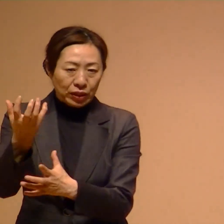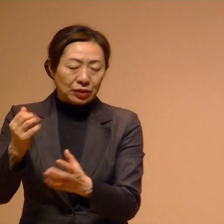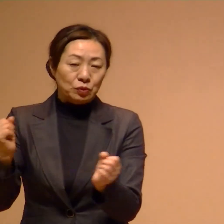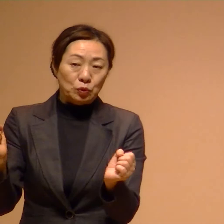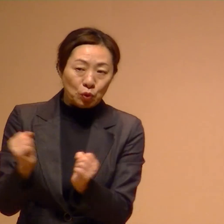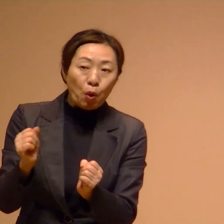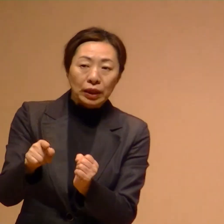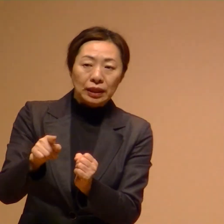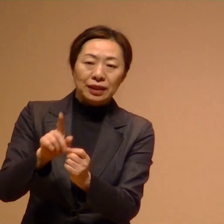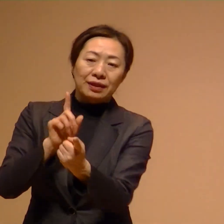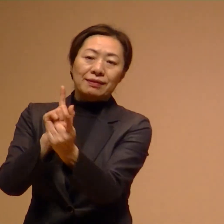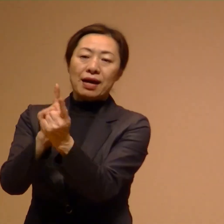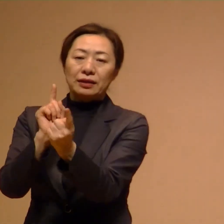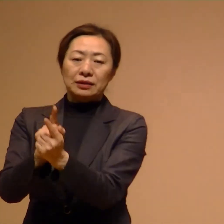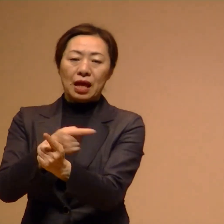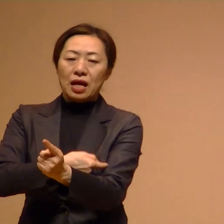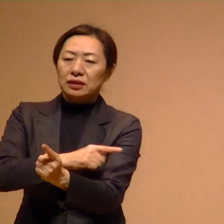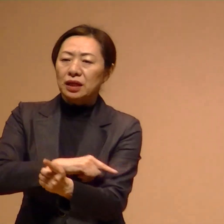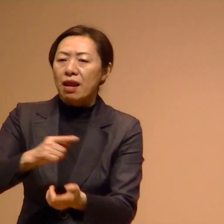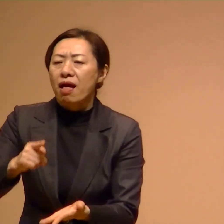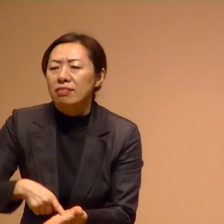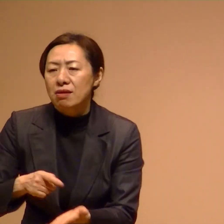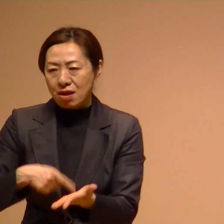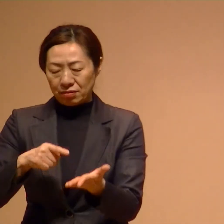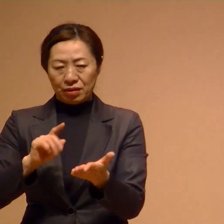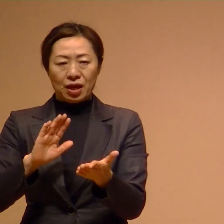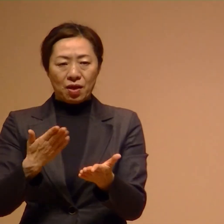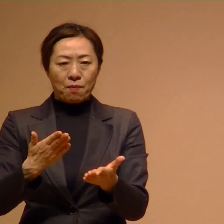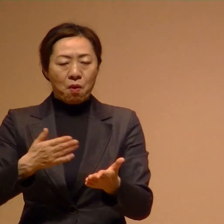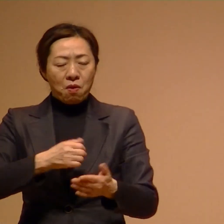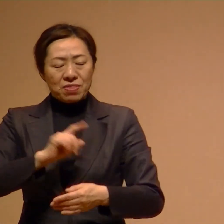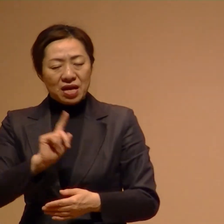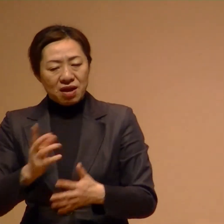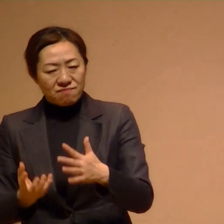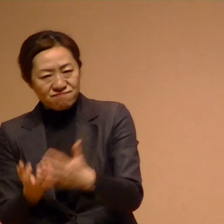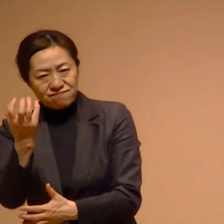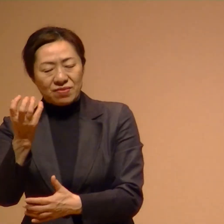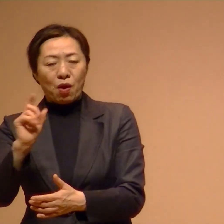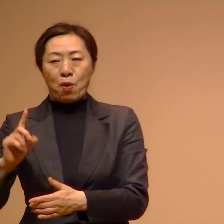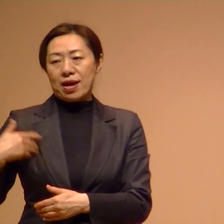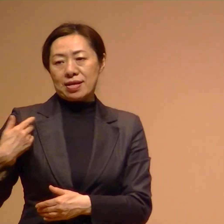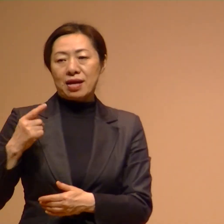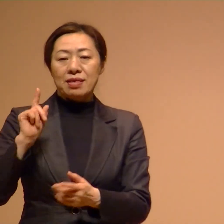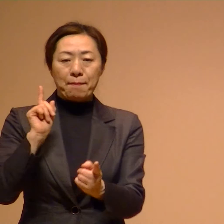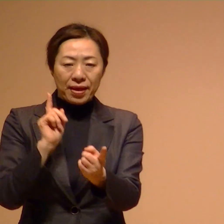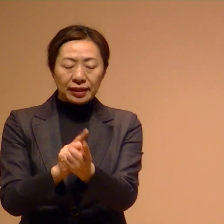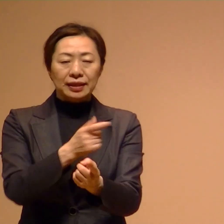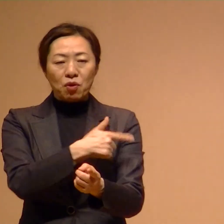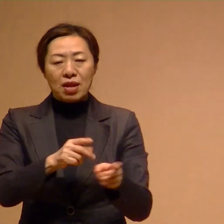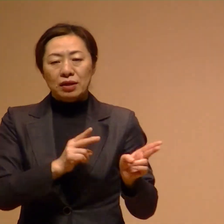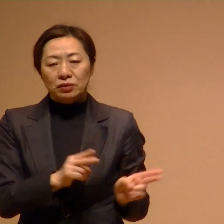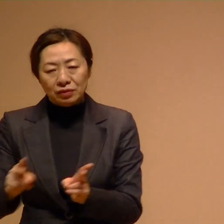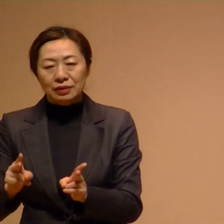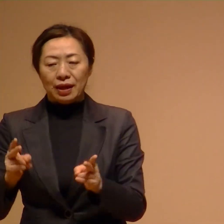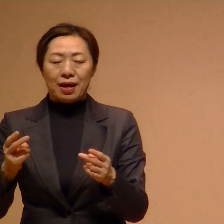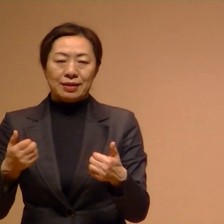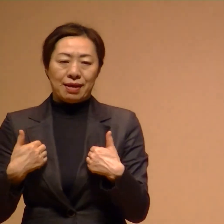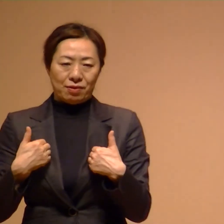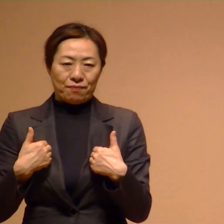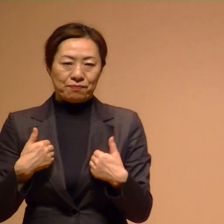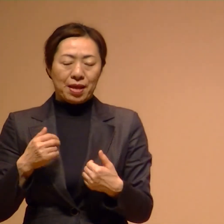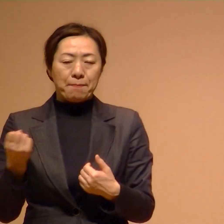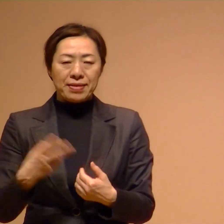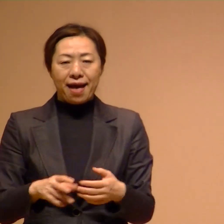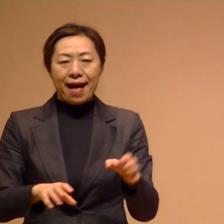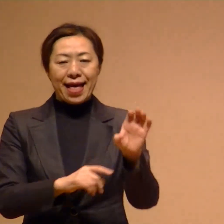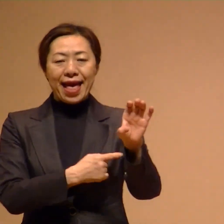無力ですが、いざという時のために普段から備えておくこと、それとエネルギーの無駄遣い